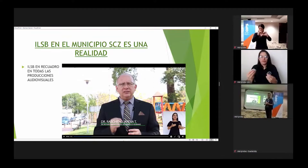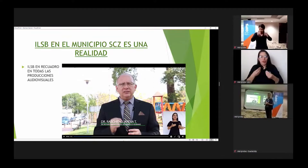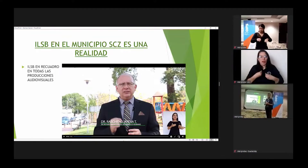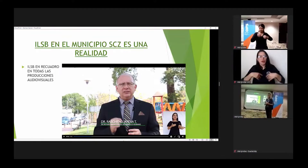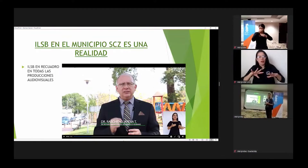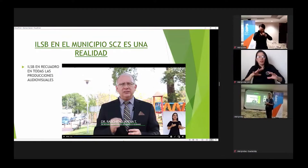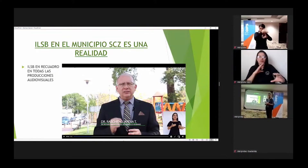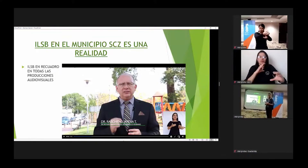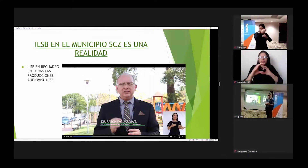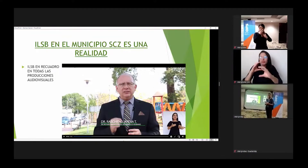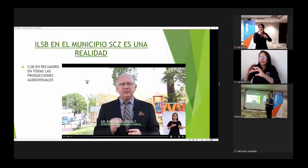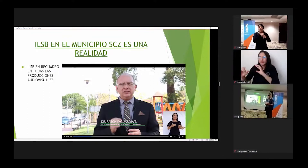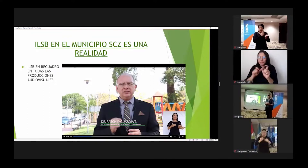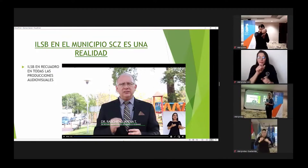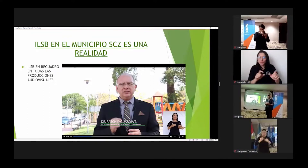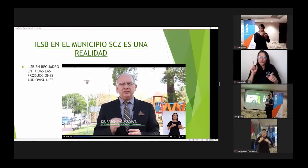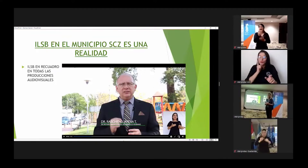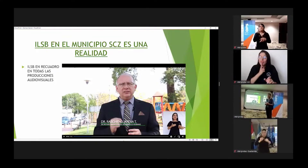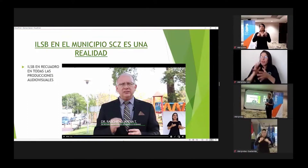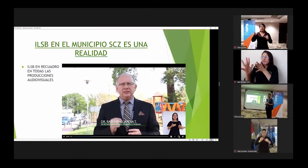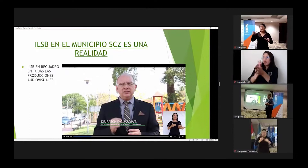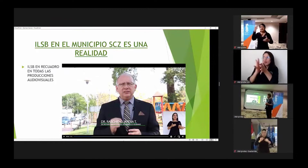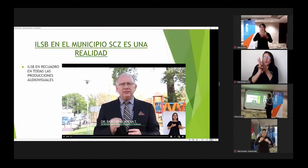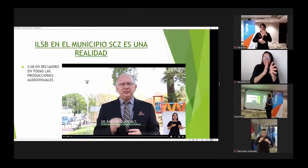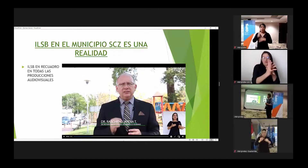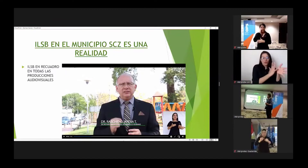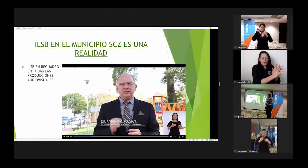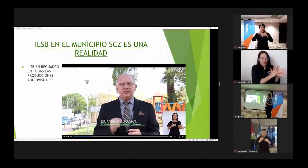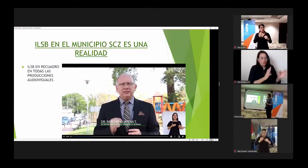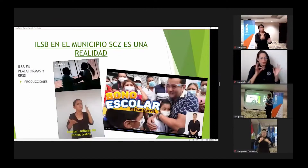materiales y que puedan acceder las personas con discapacidad auditiva. La próxima lámina, por favor.